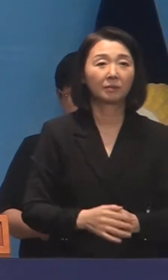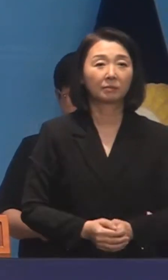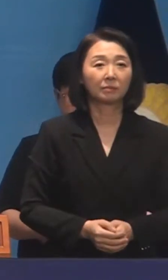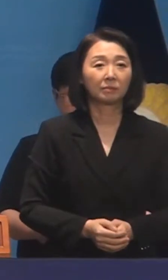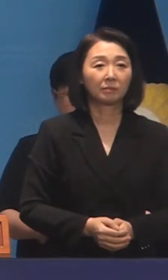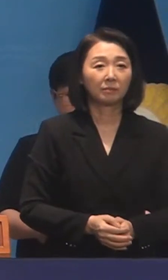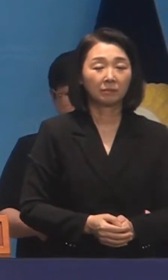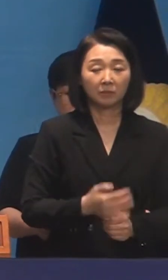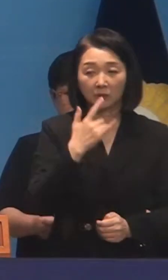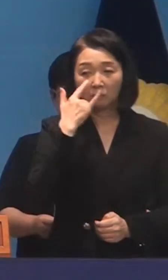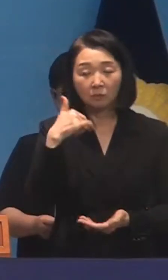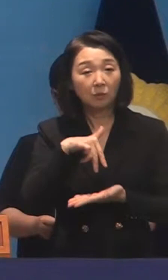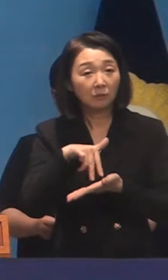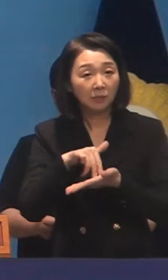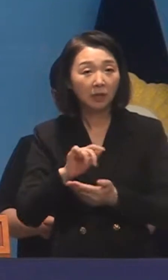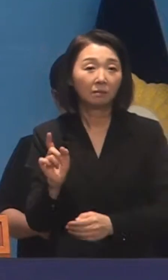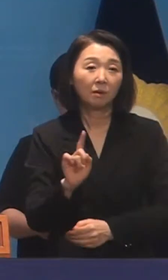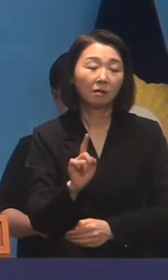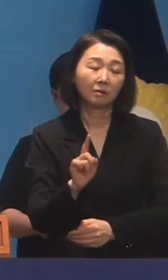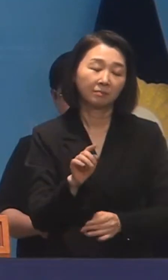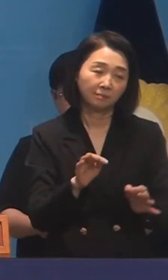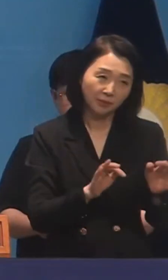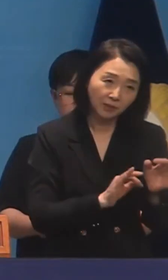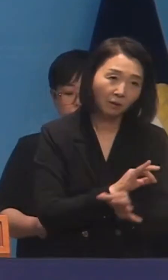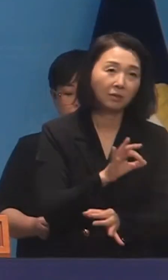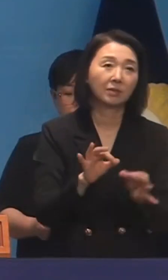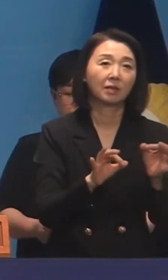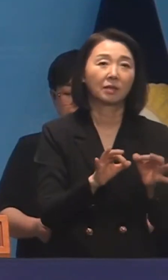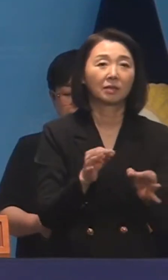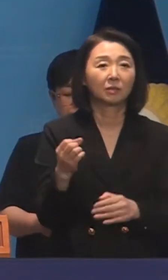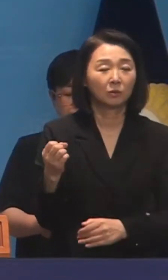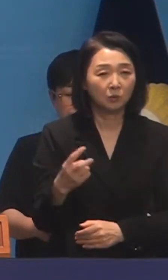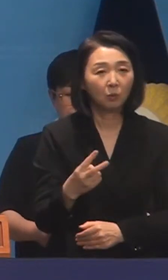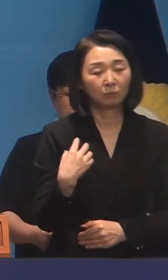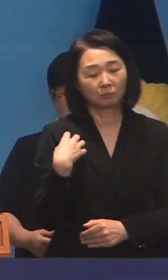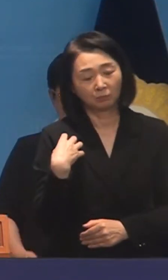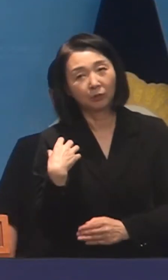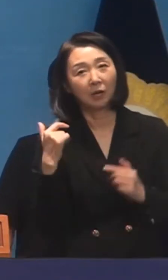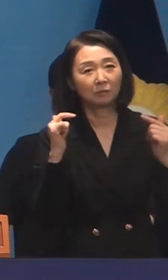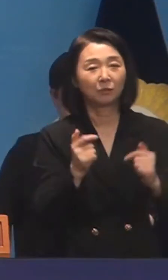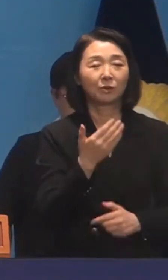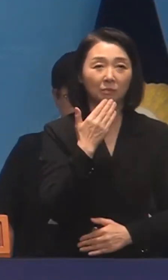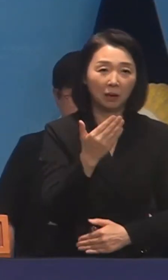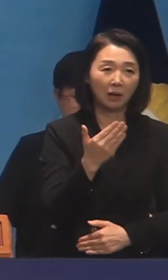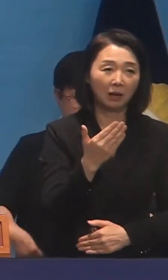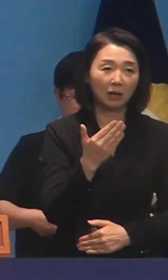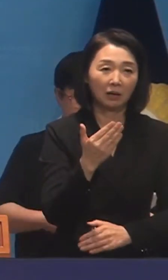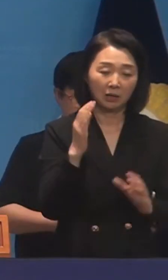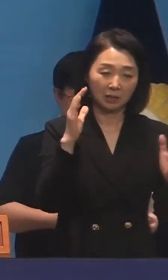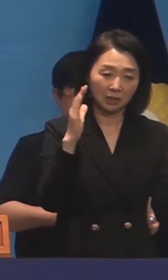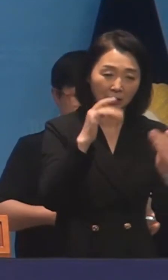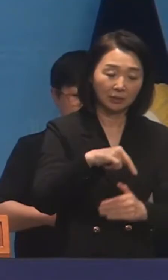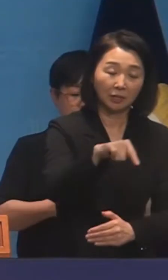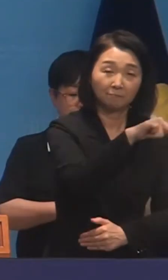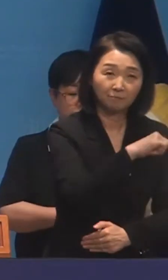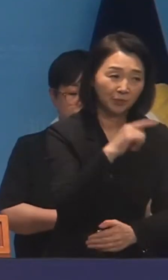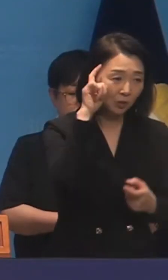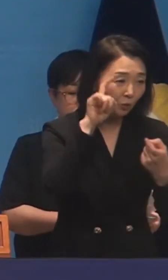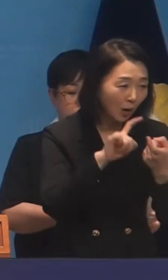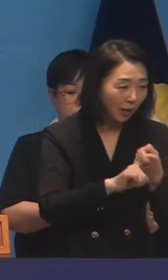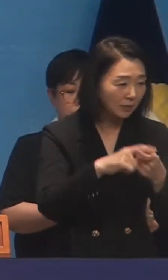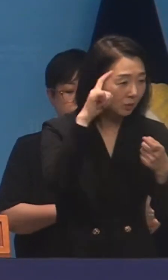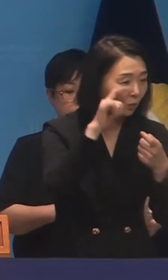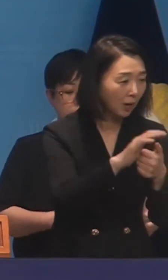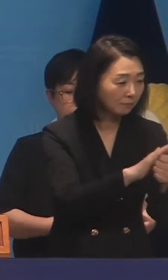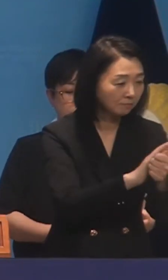것이고 부모들은 경제적 부담을 덜고 좀 더 아이들에게 관심을 쏟을 수